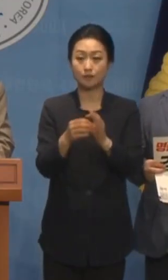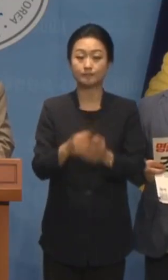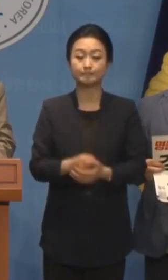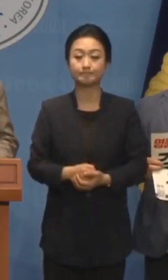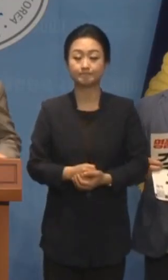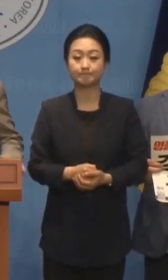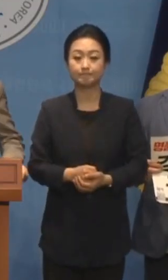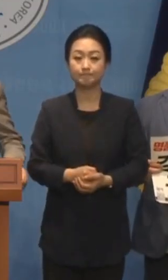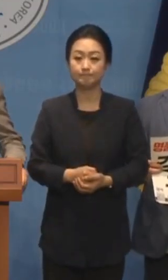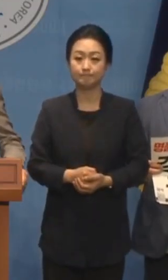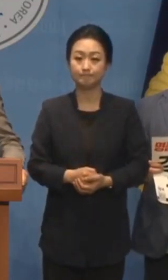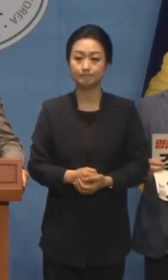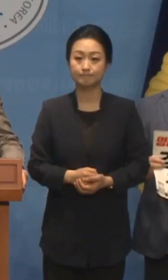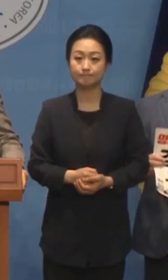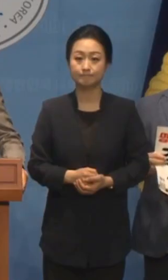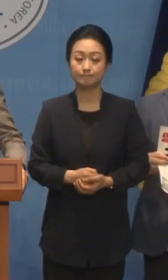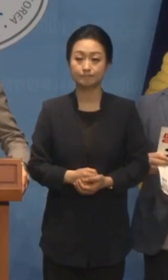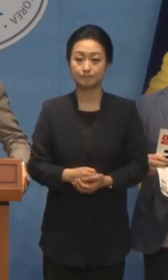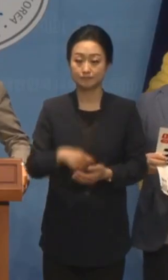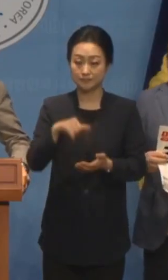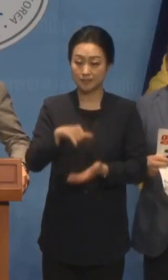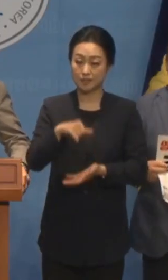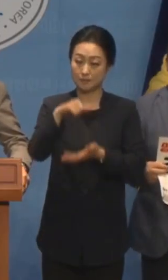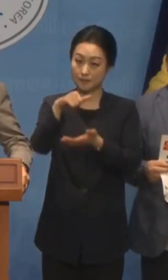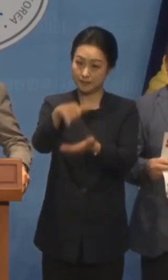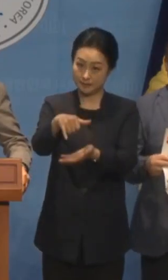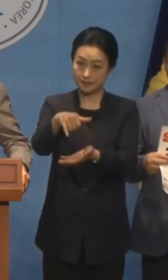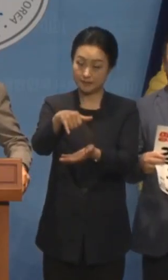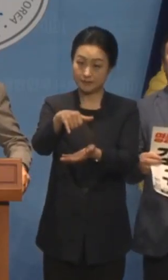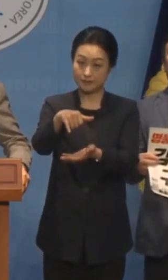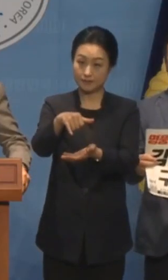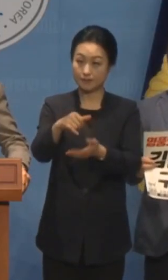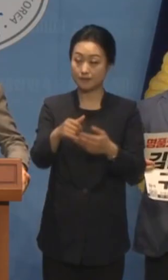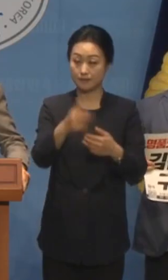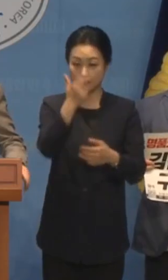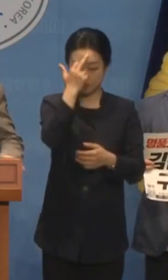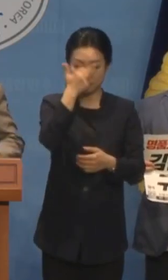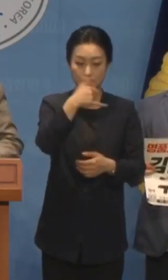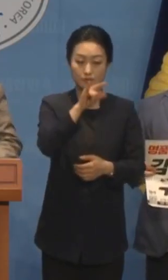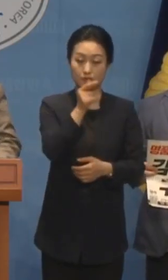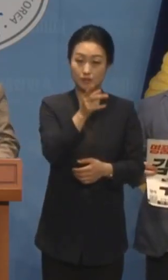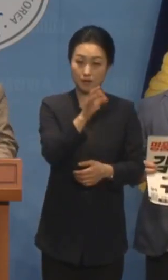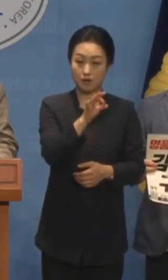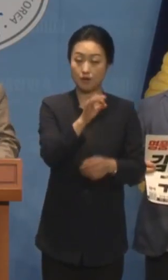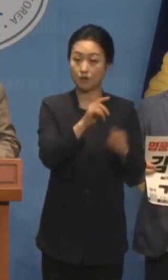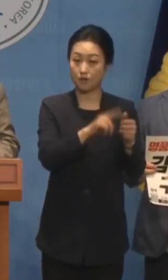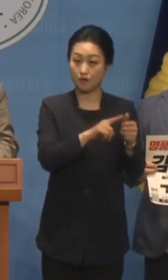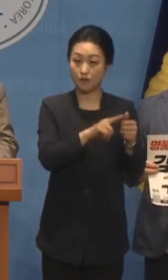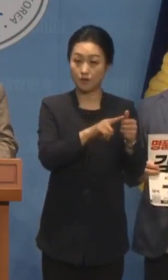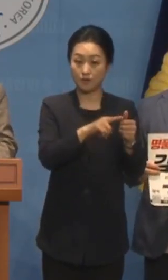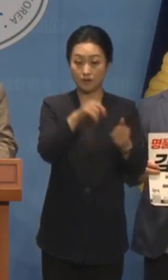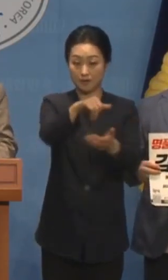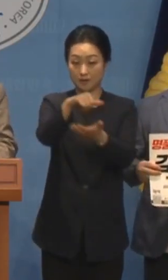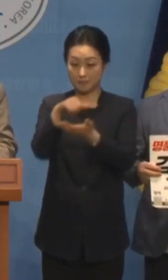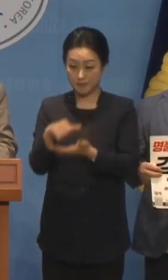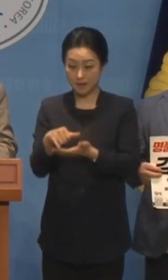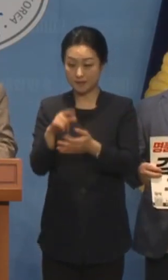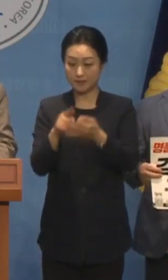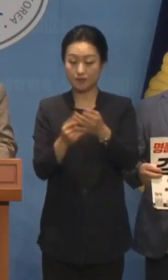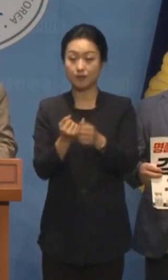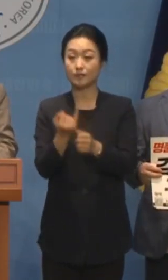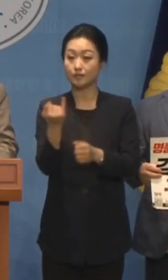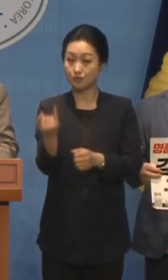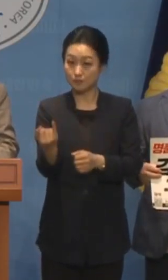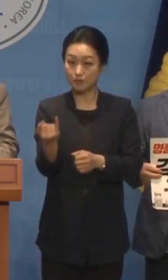피의자들은 백을 준 최재형 목사와 백을 받은 김 여사가